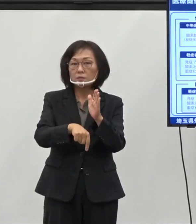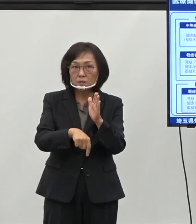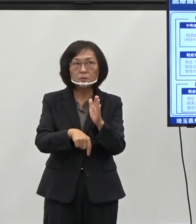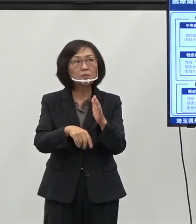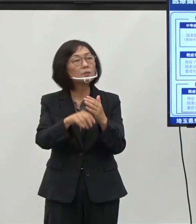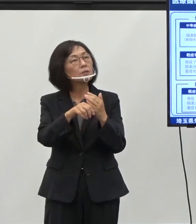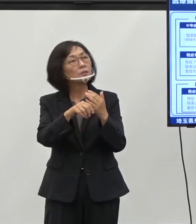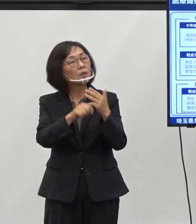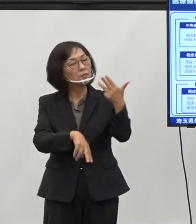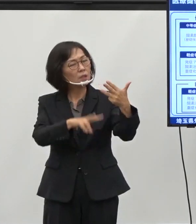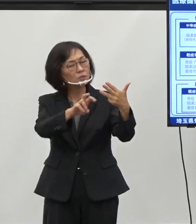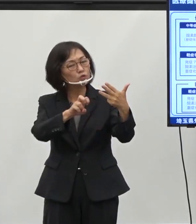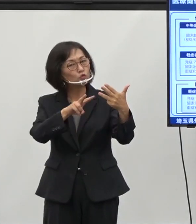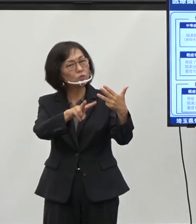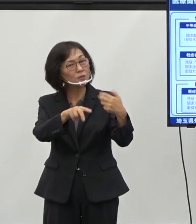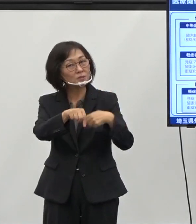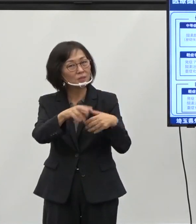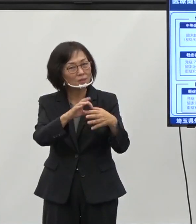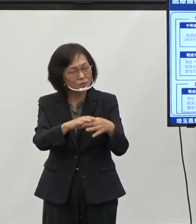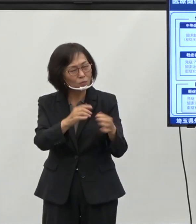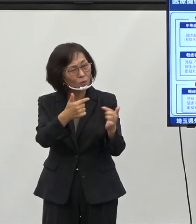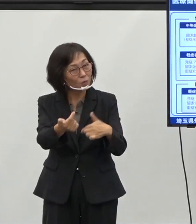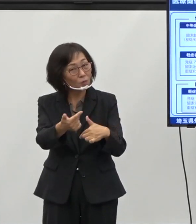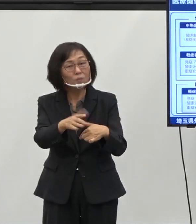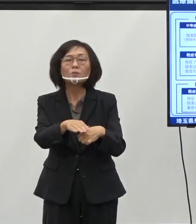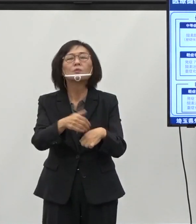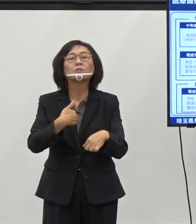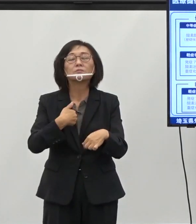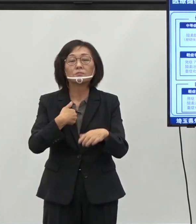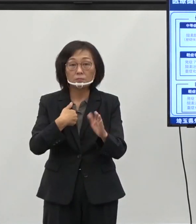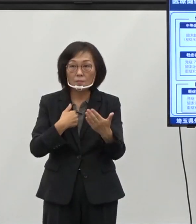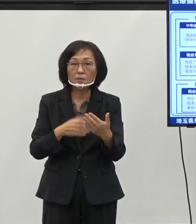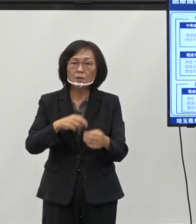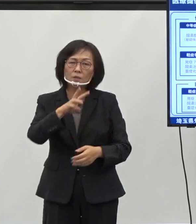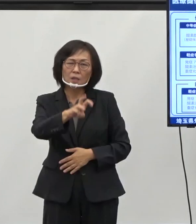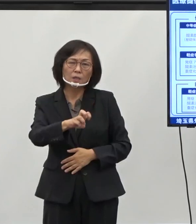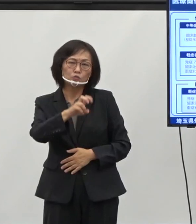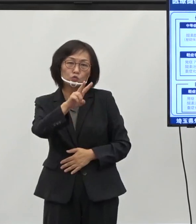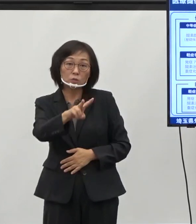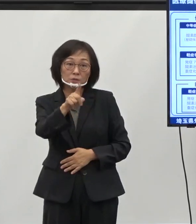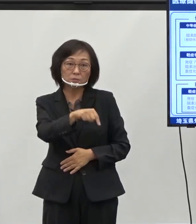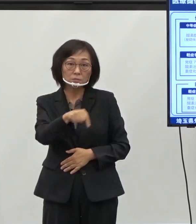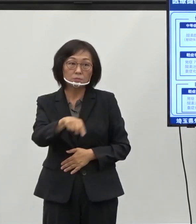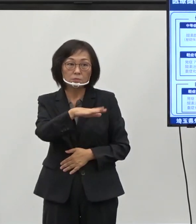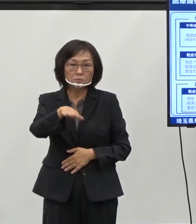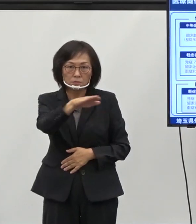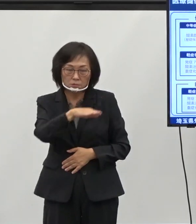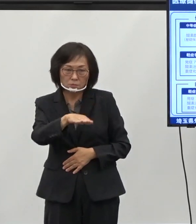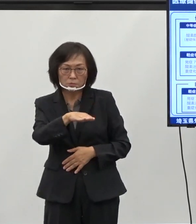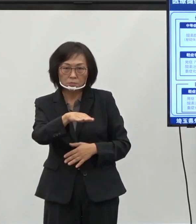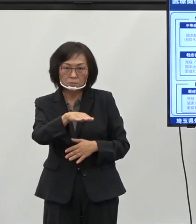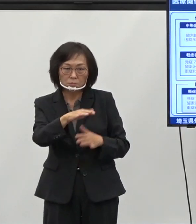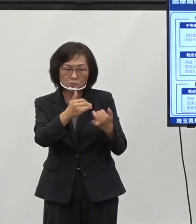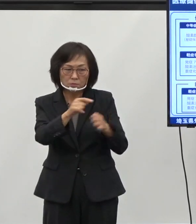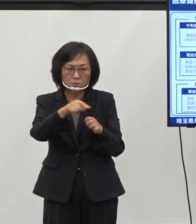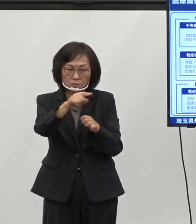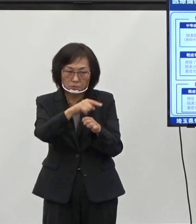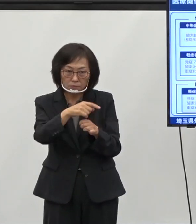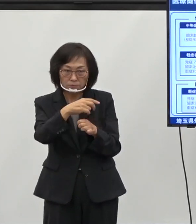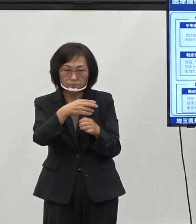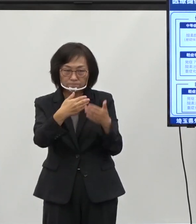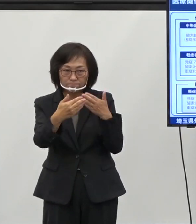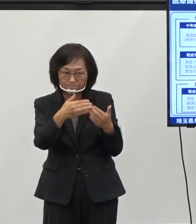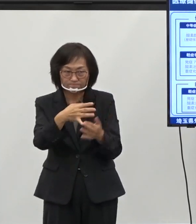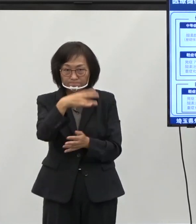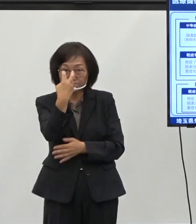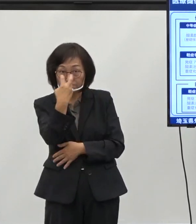日現在で若干古いんですが、32名の方々の治験を重ねる中で、それぞれのケース